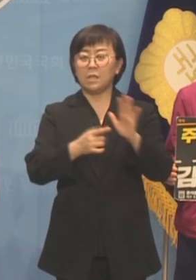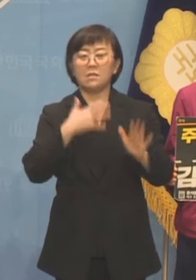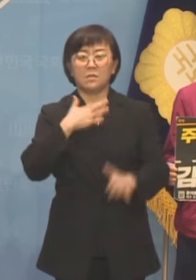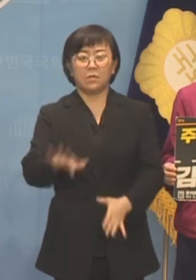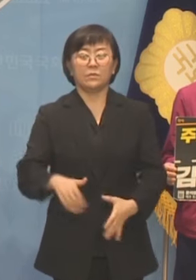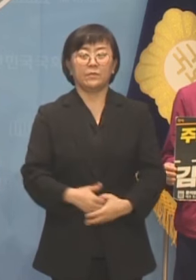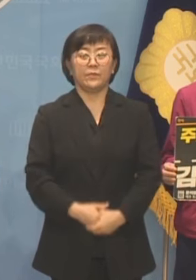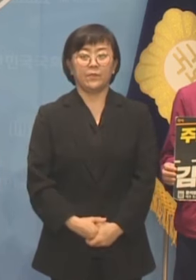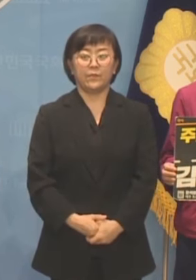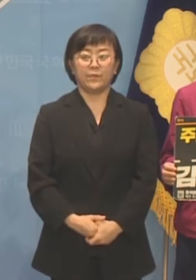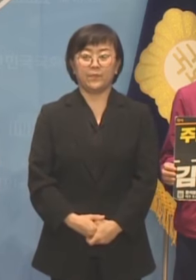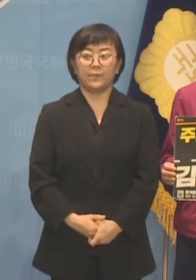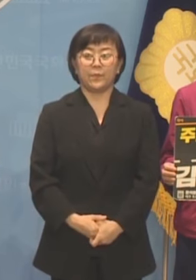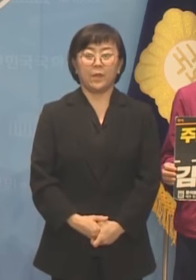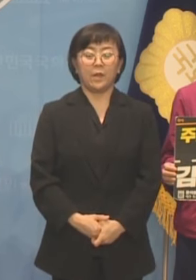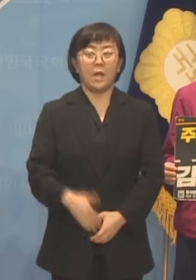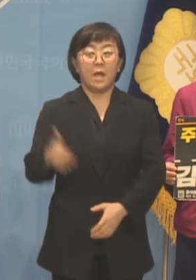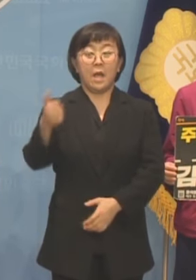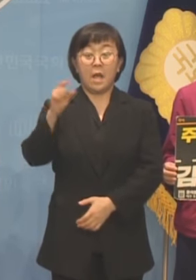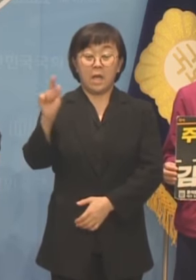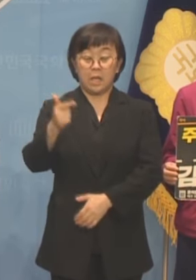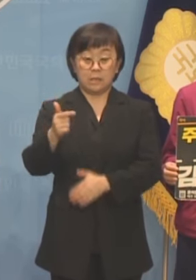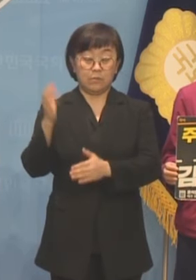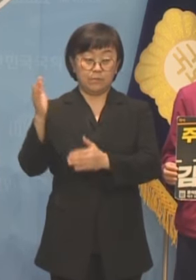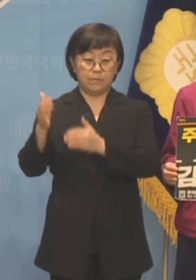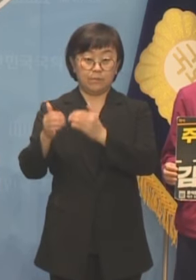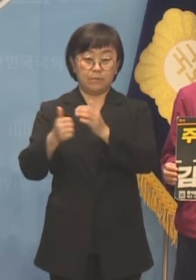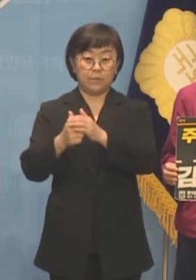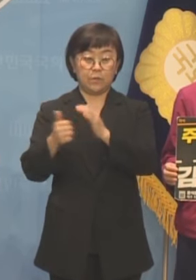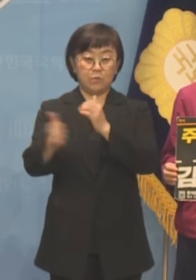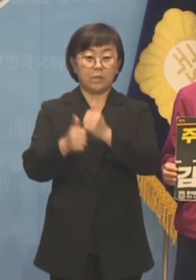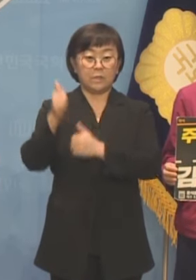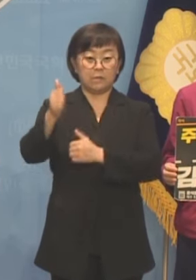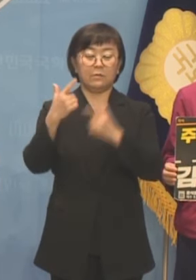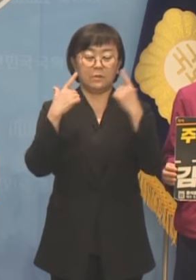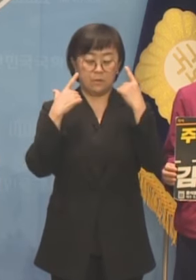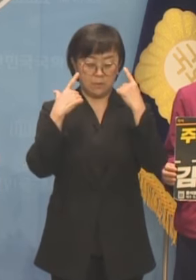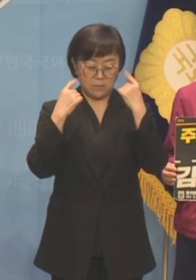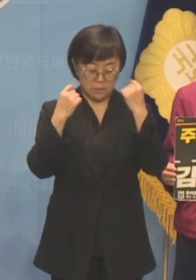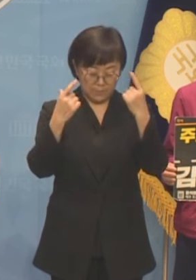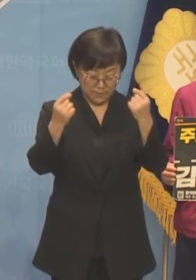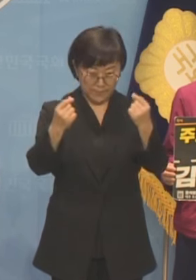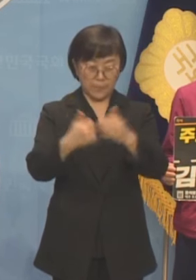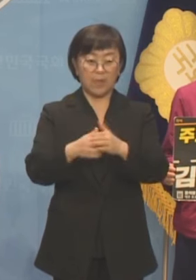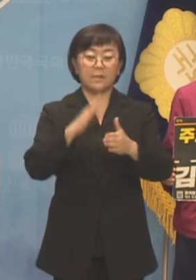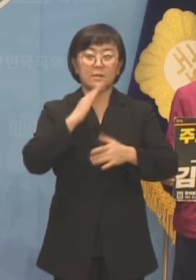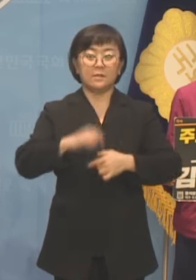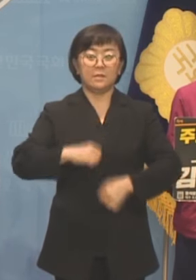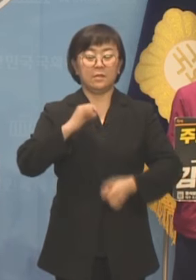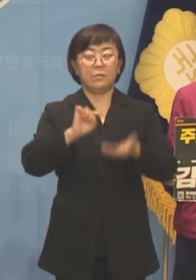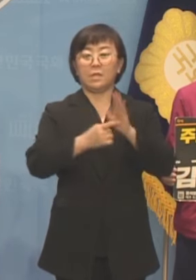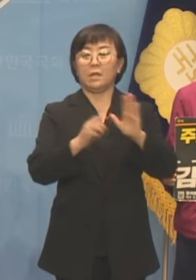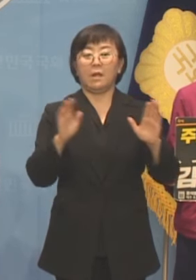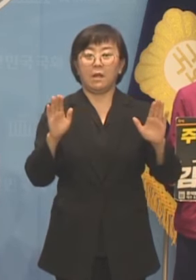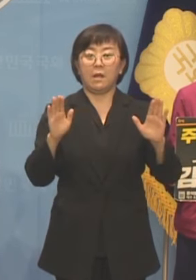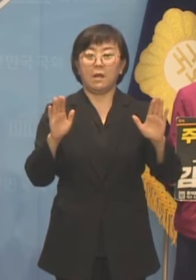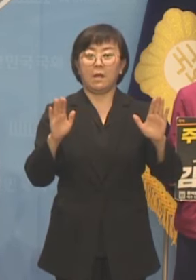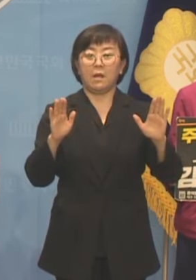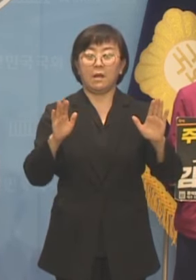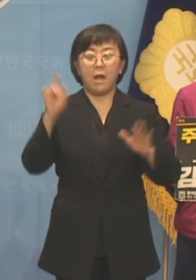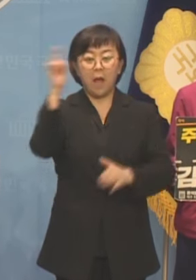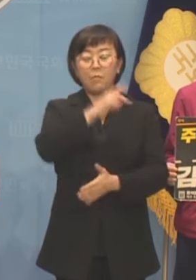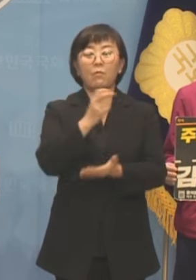적이 없습니다 한동훈 비대위원장은 여전히 진실을 밝히지 않는 것을